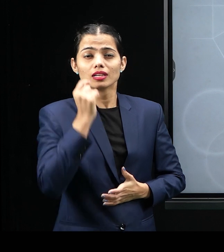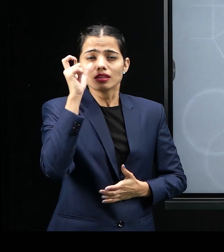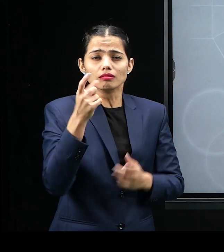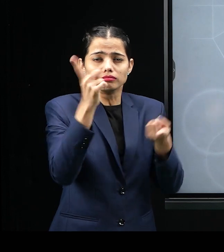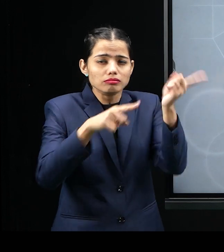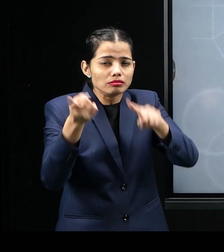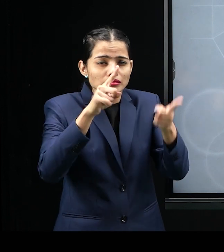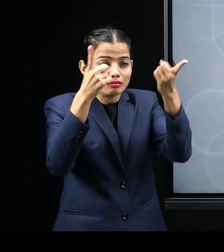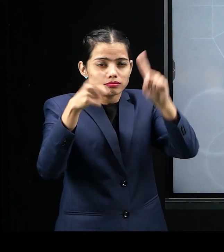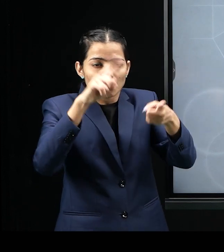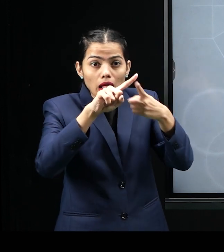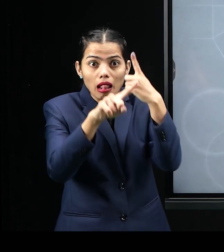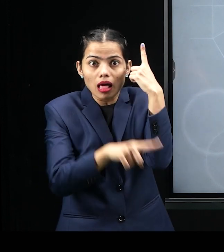ಯೂಕ್ಲಿಡ್ ಡಿವಿಷನ್ ಅಲ್ಗಾರಿದಮ್.